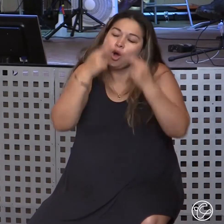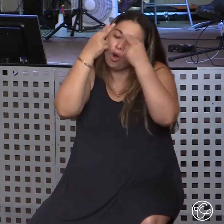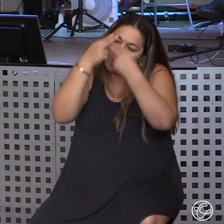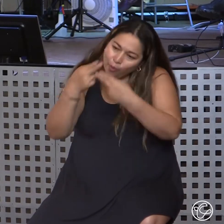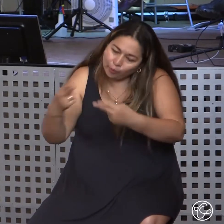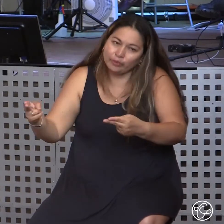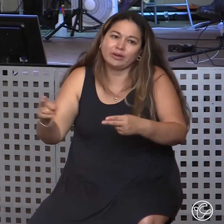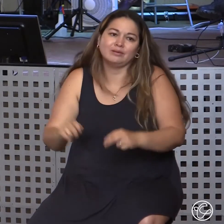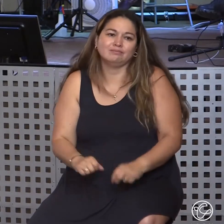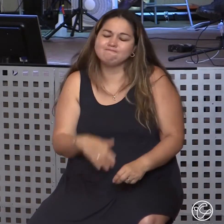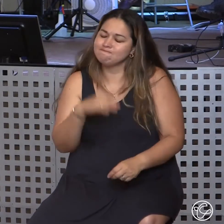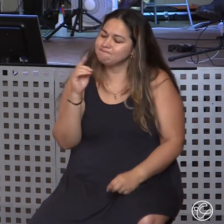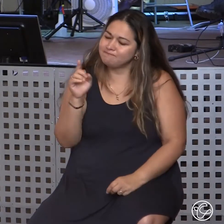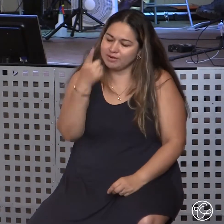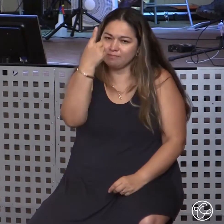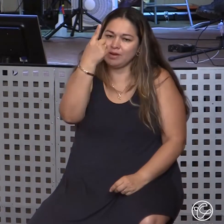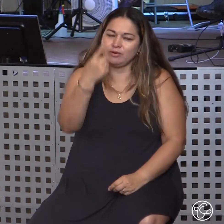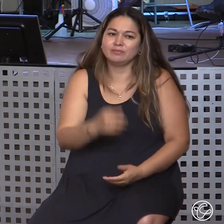honra,